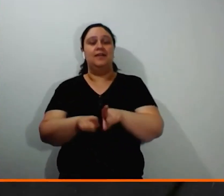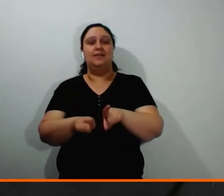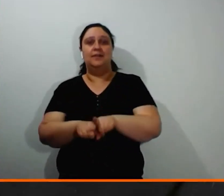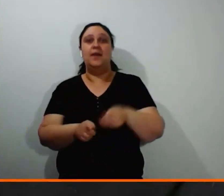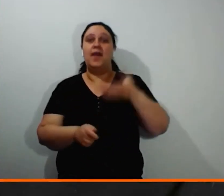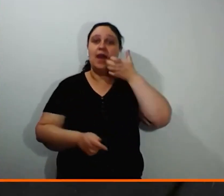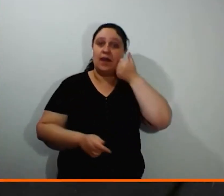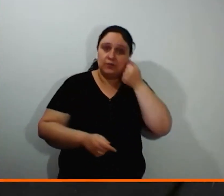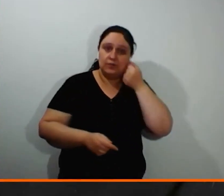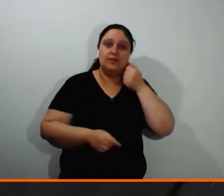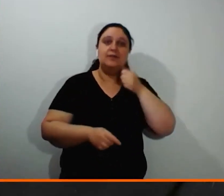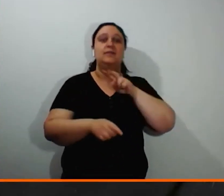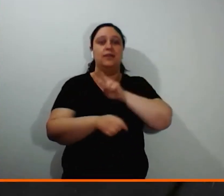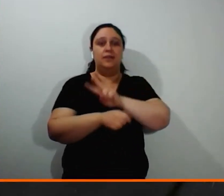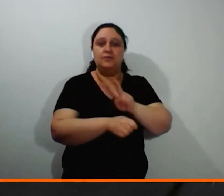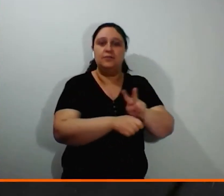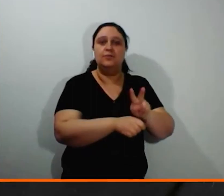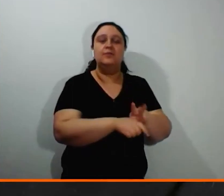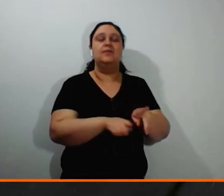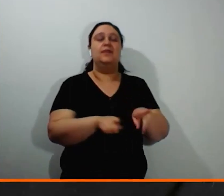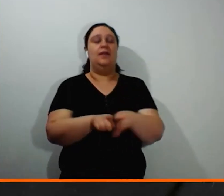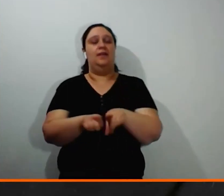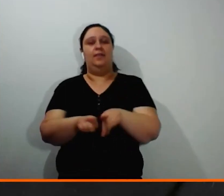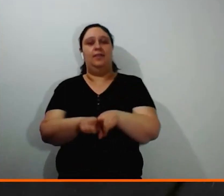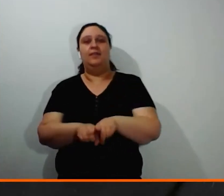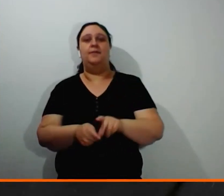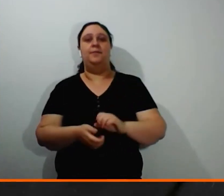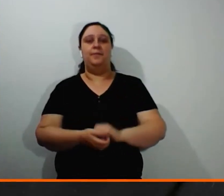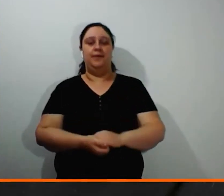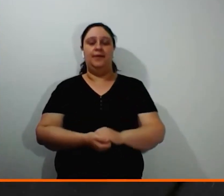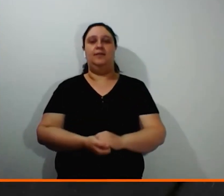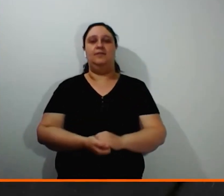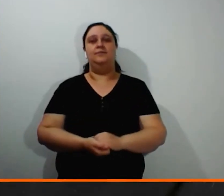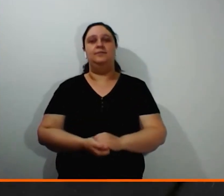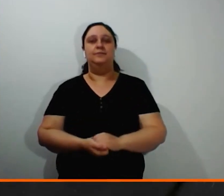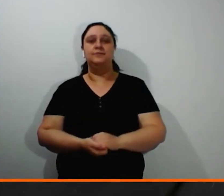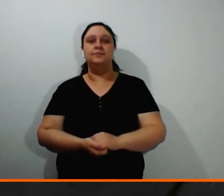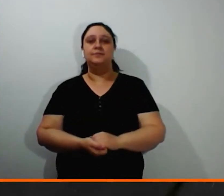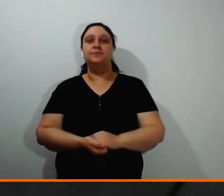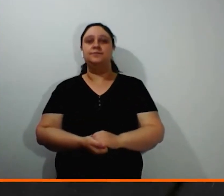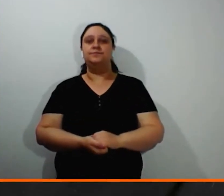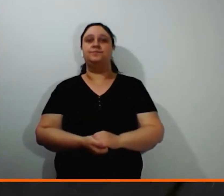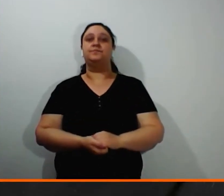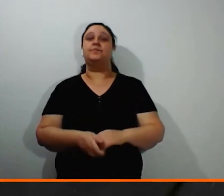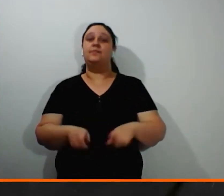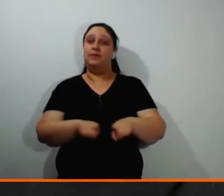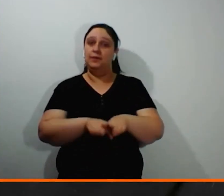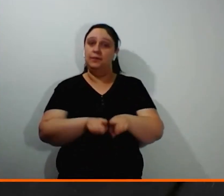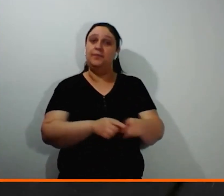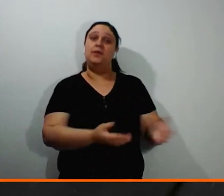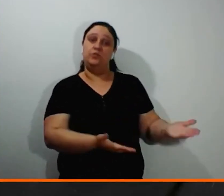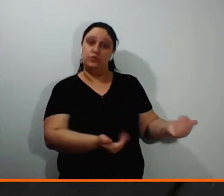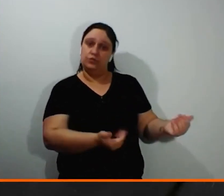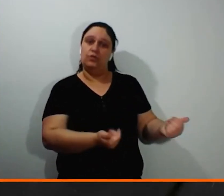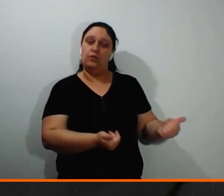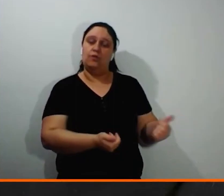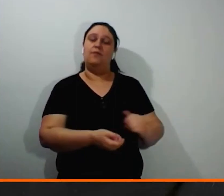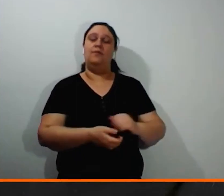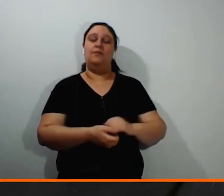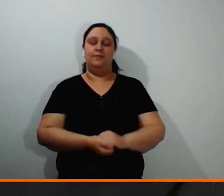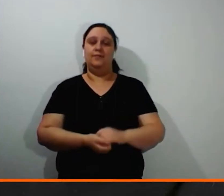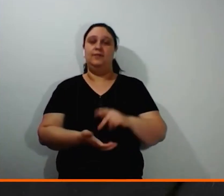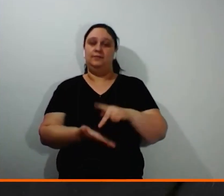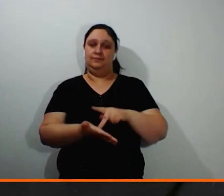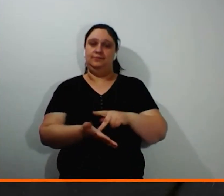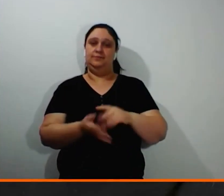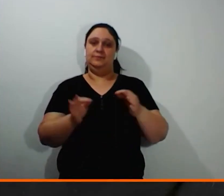igrejas, reforçar serviço de adolescente, de jovens, não é verdade? E